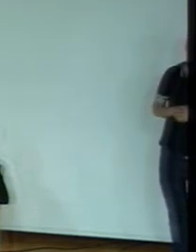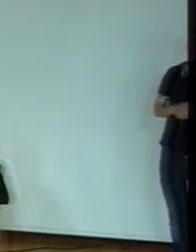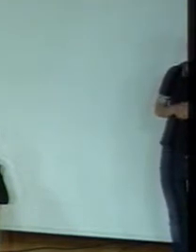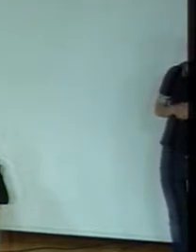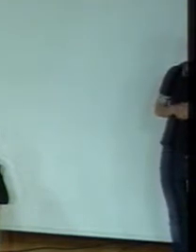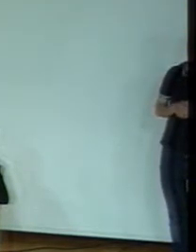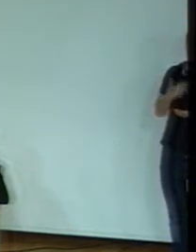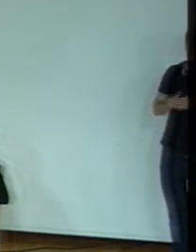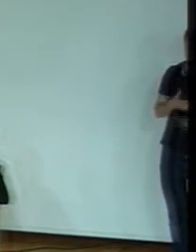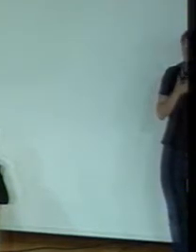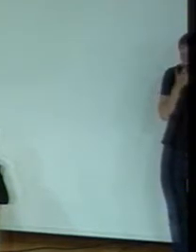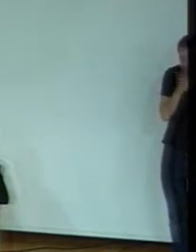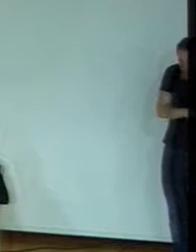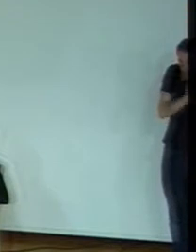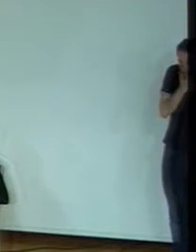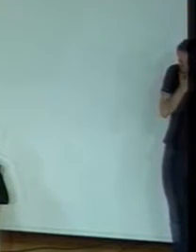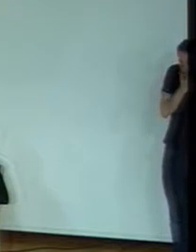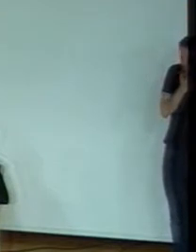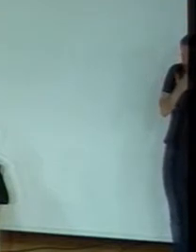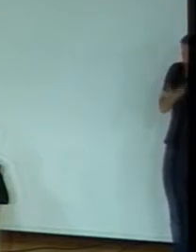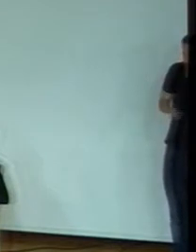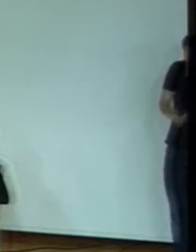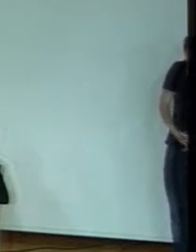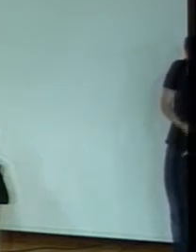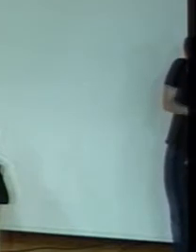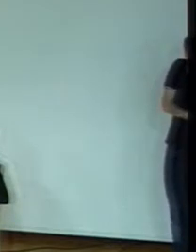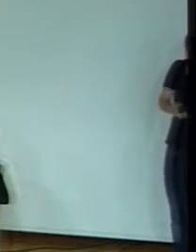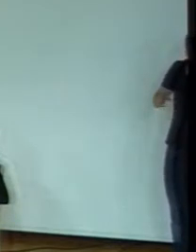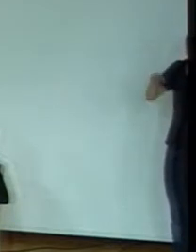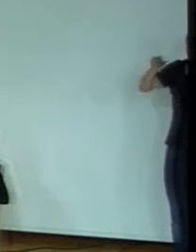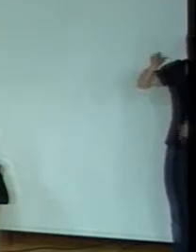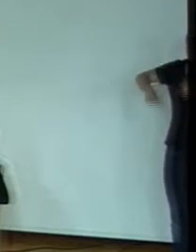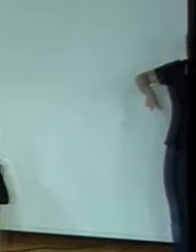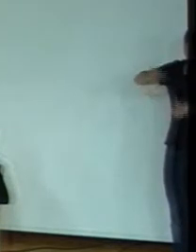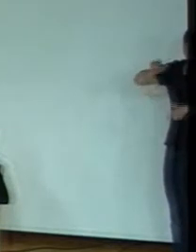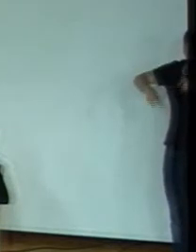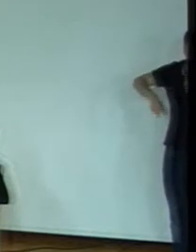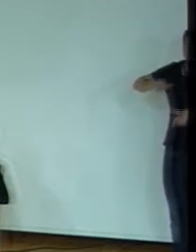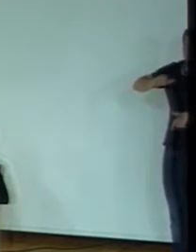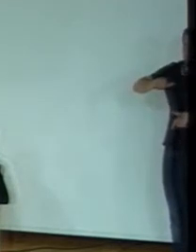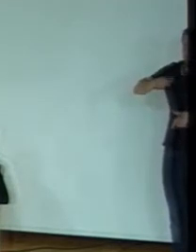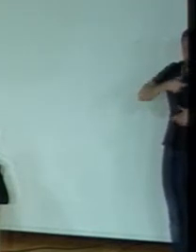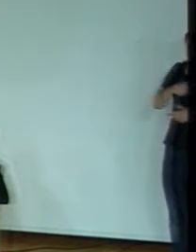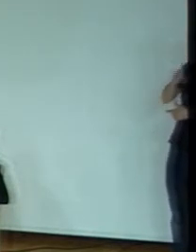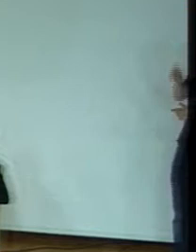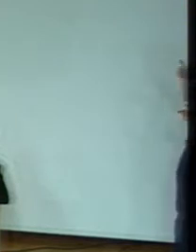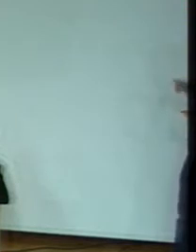Donc là, ça devient chaud, quoi. On commence en ce moment-là. Ceux qui posent des questions, justement, sur comme je